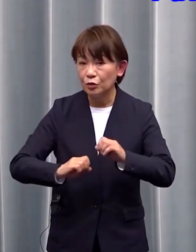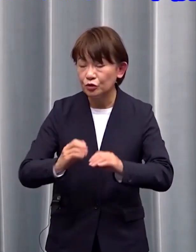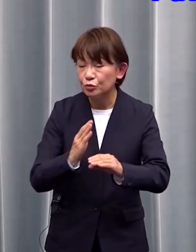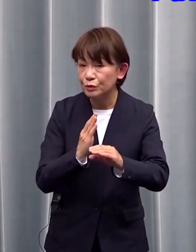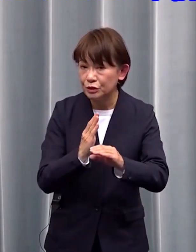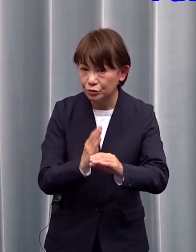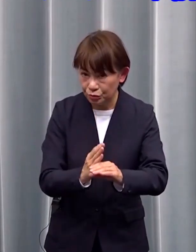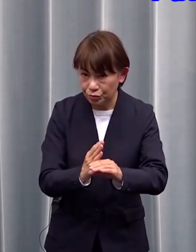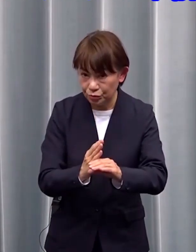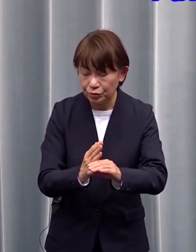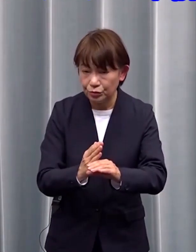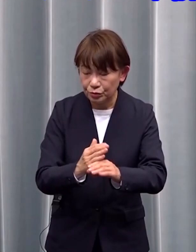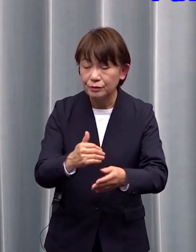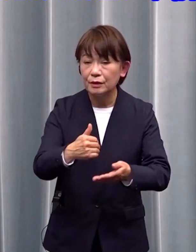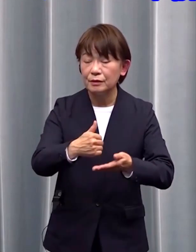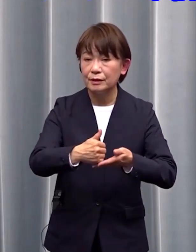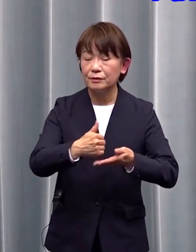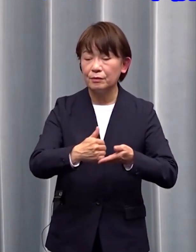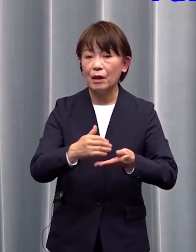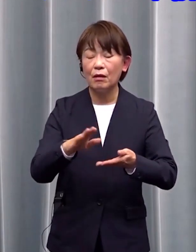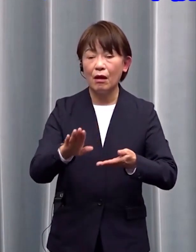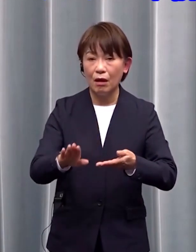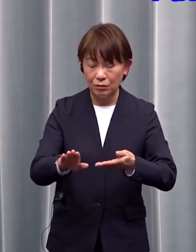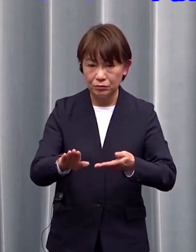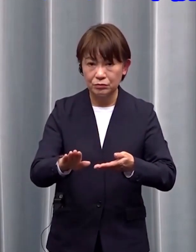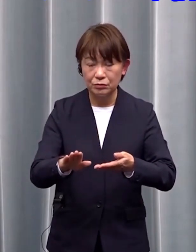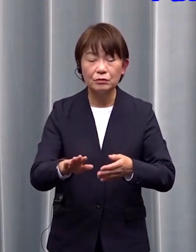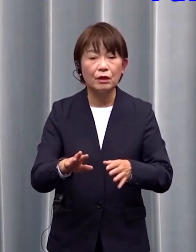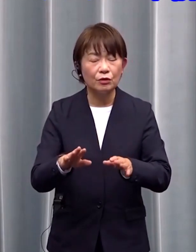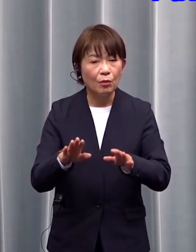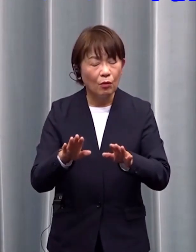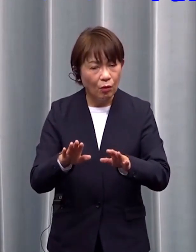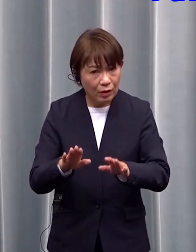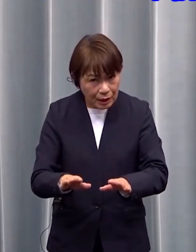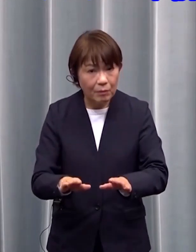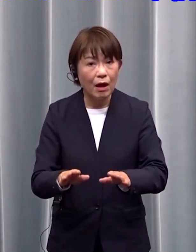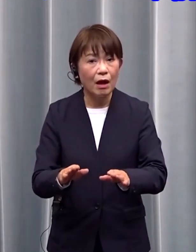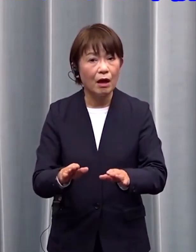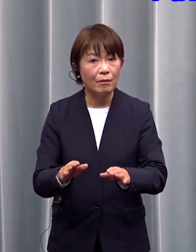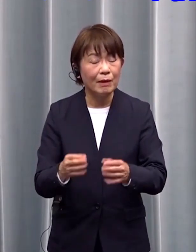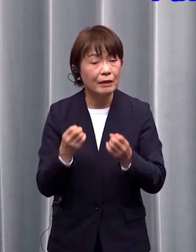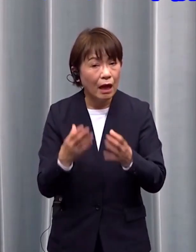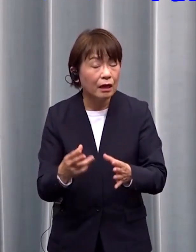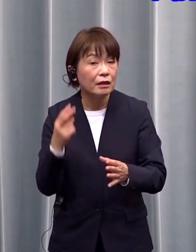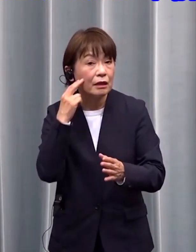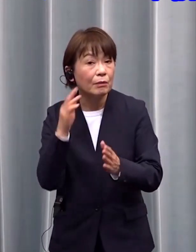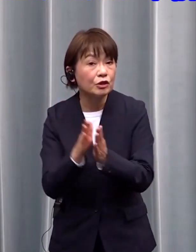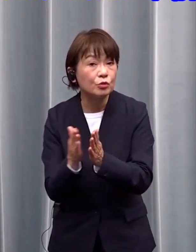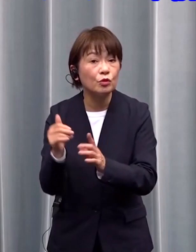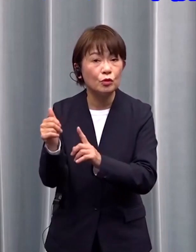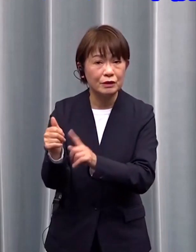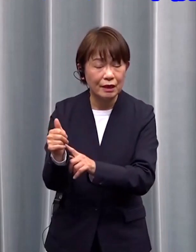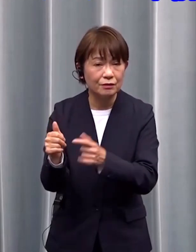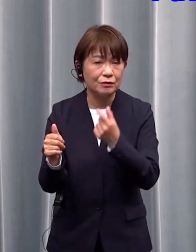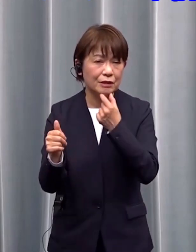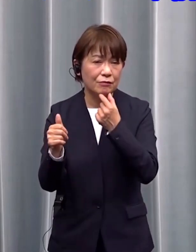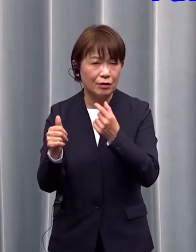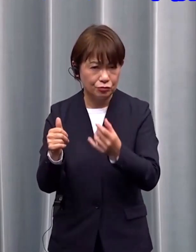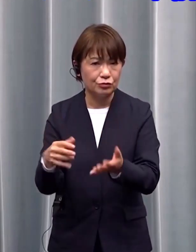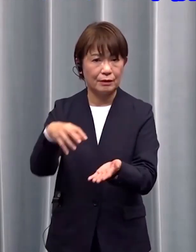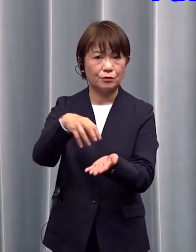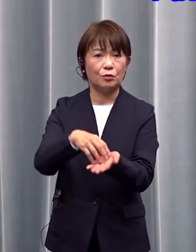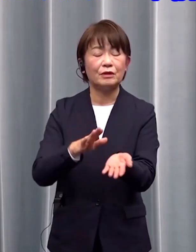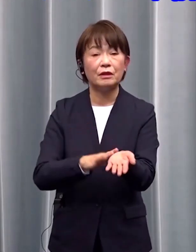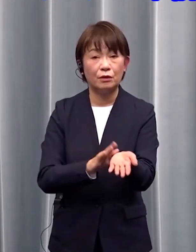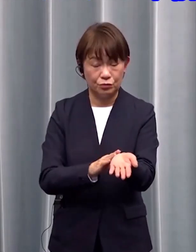さらにこういう声もかつての話ですけど、松本さんの疑惑が出ましたし、かつですね、政府が関わっていないことで、ジャニーズ